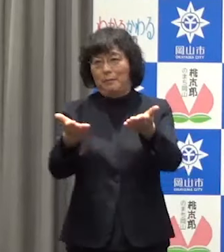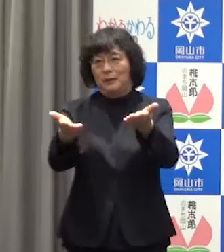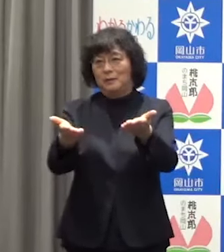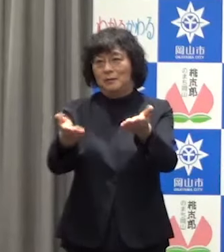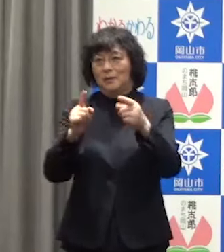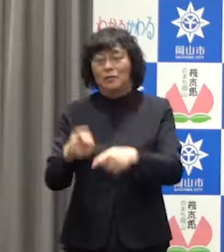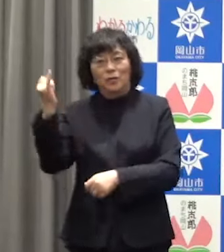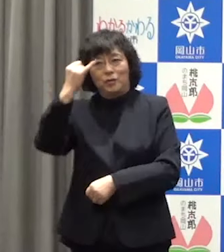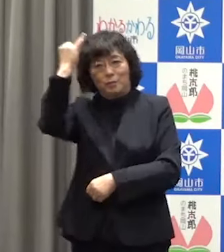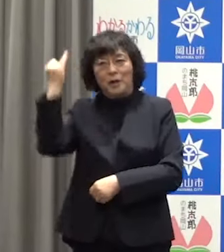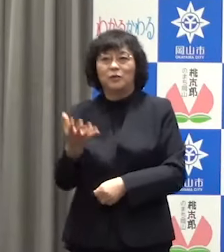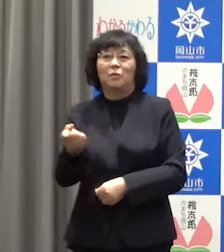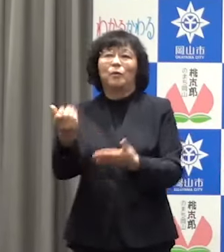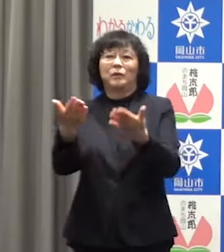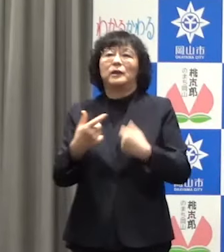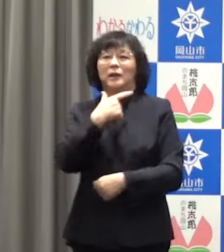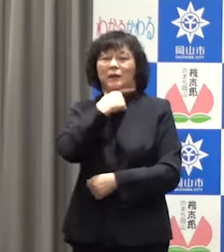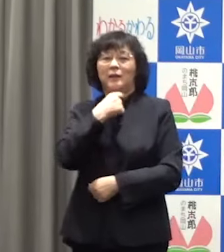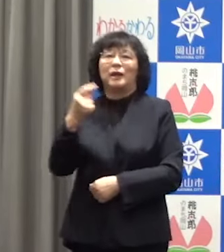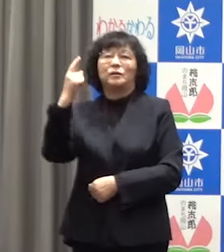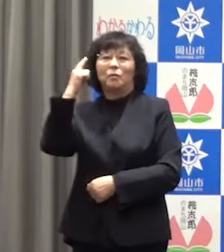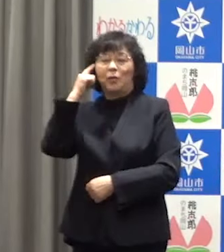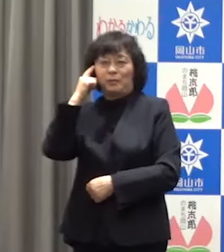ただければと思います。はい、